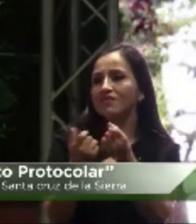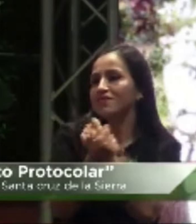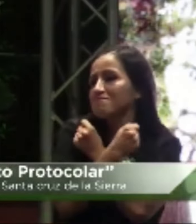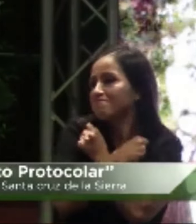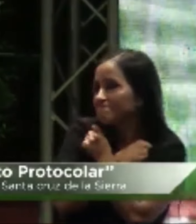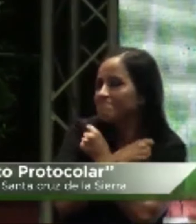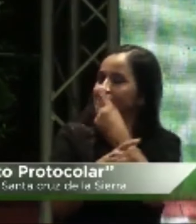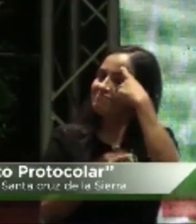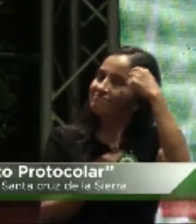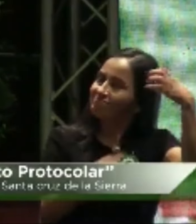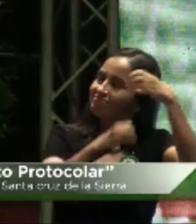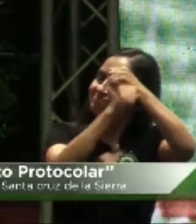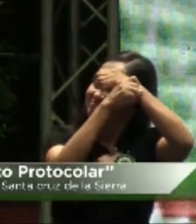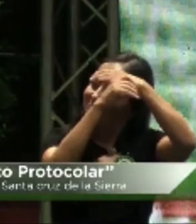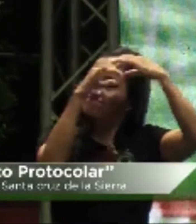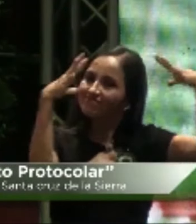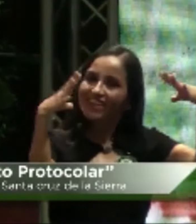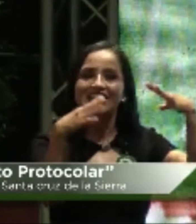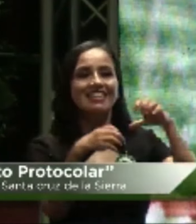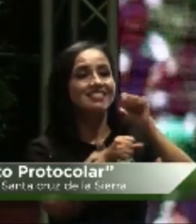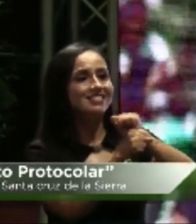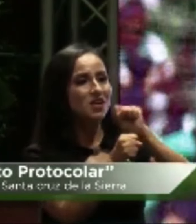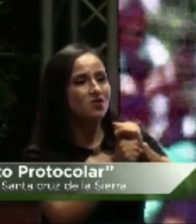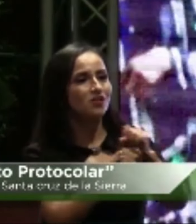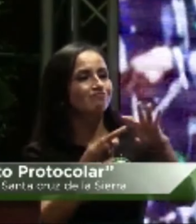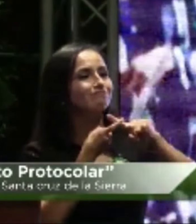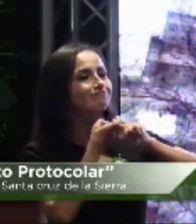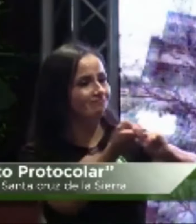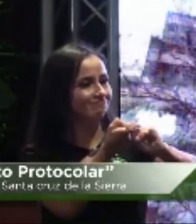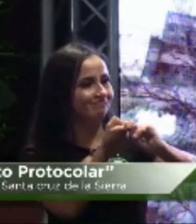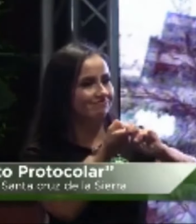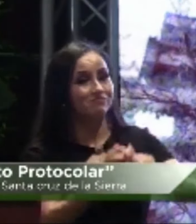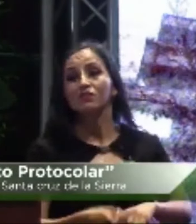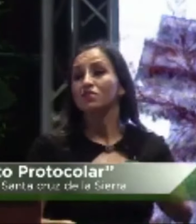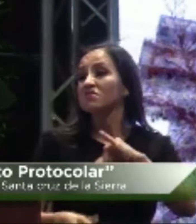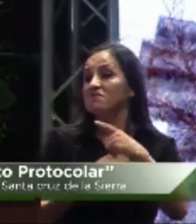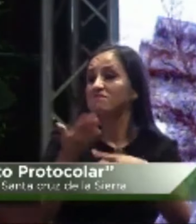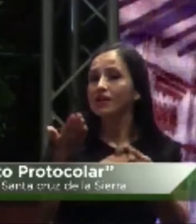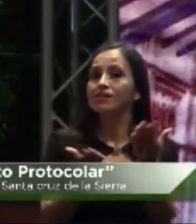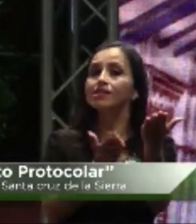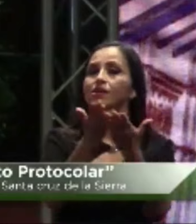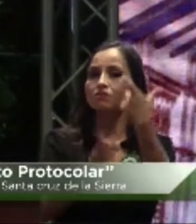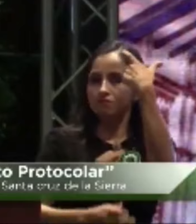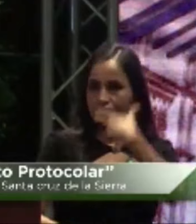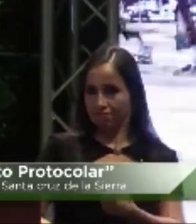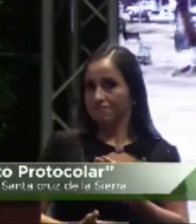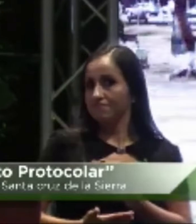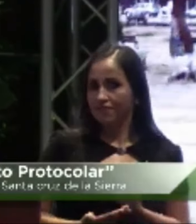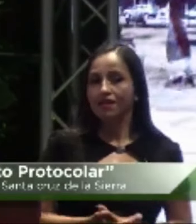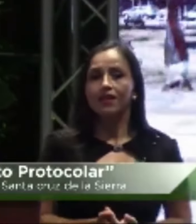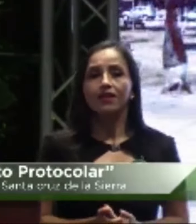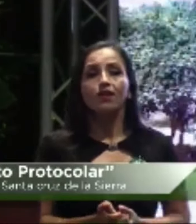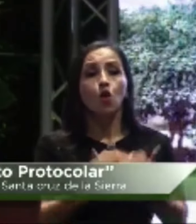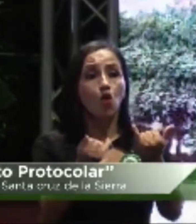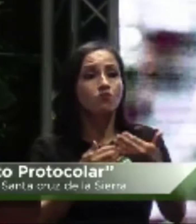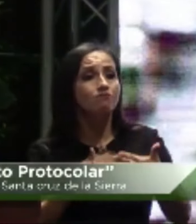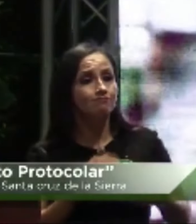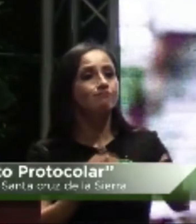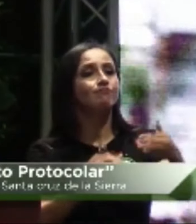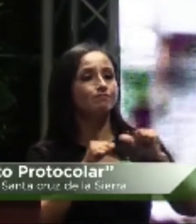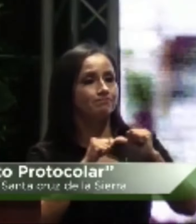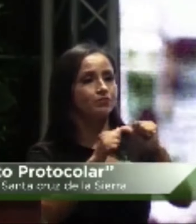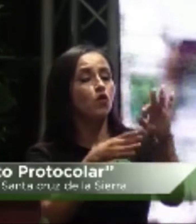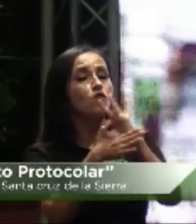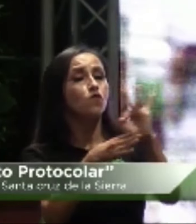y nuestros sueños, del trabajo y de la amistad. Soy ante todo una servidora pública, estoy en ejercicio